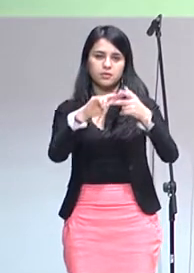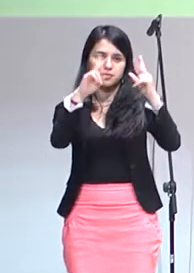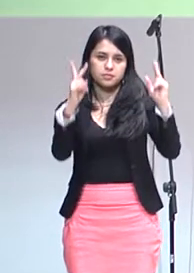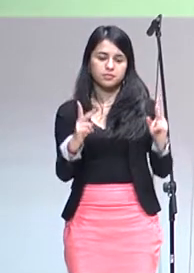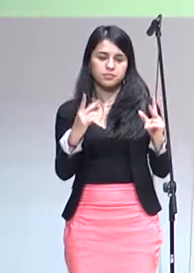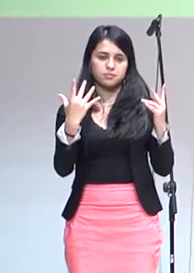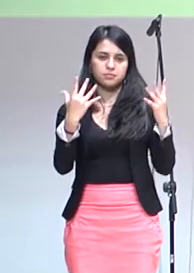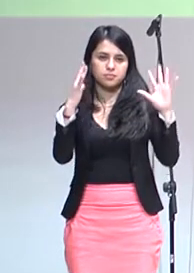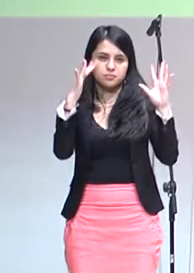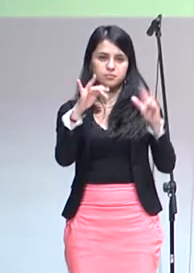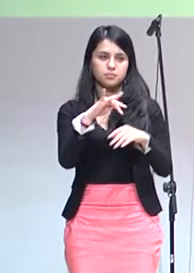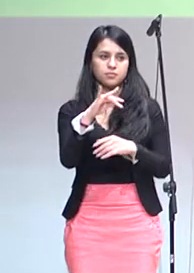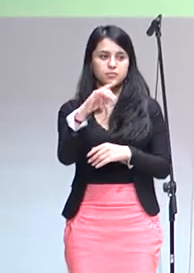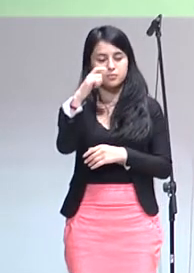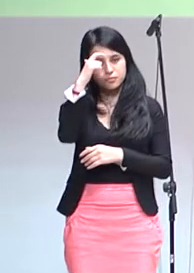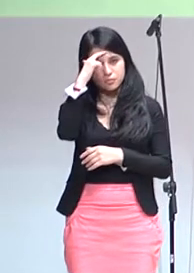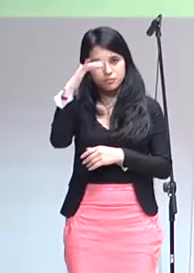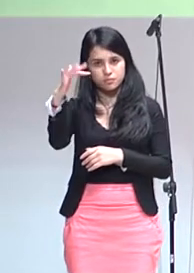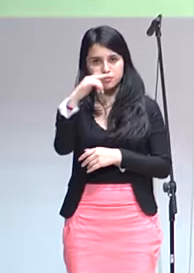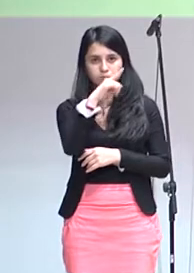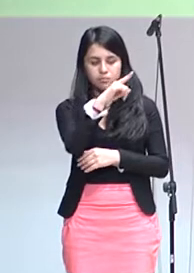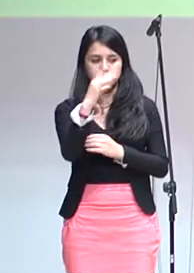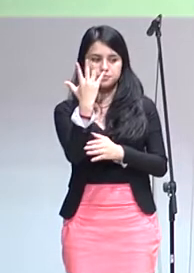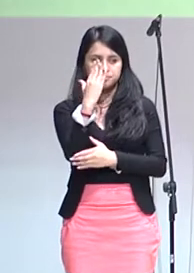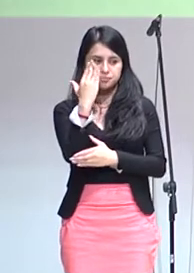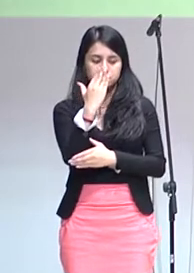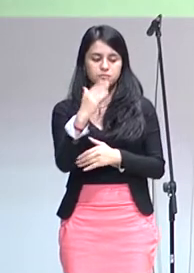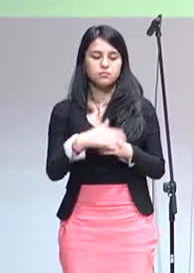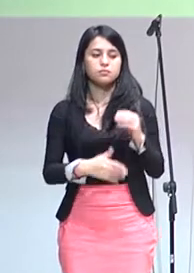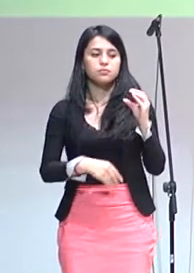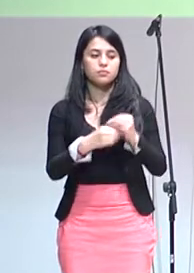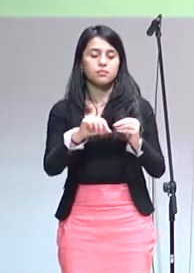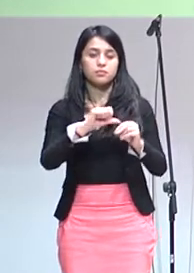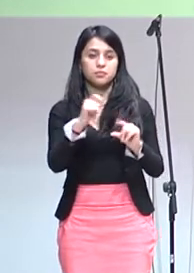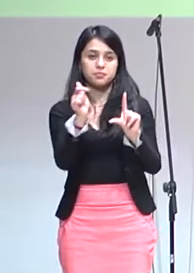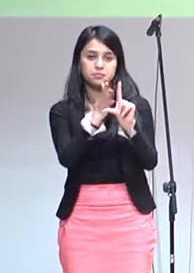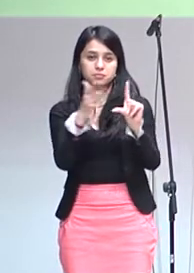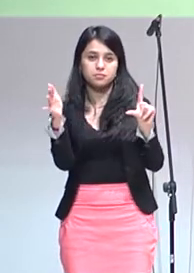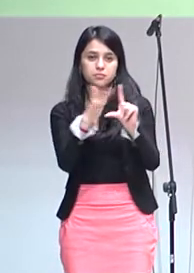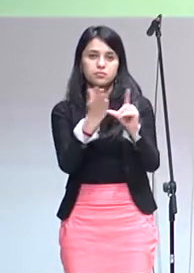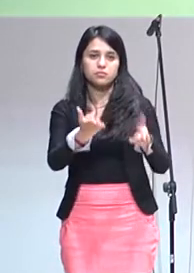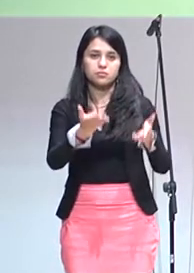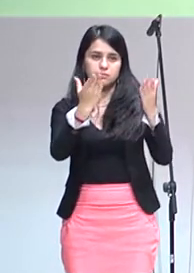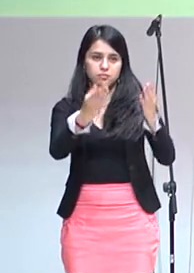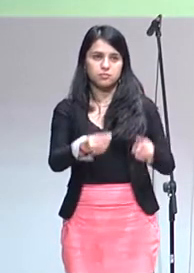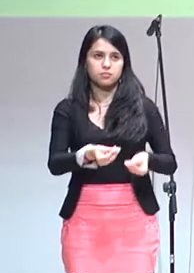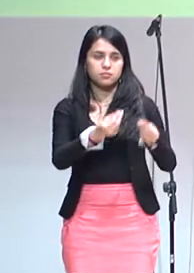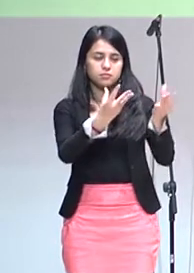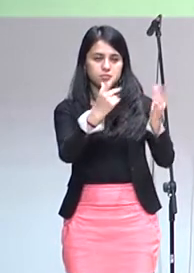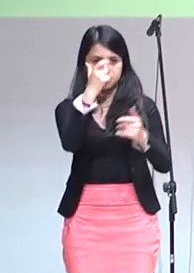Cine de Cartagena de India, y los documentales también sirven de insumo para ello.